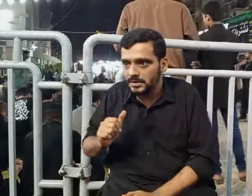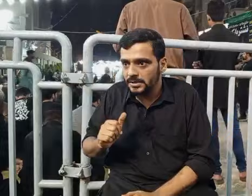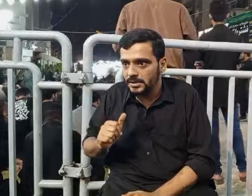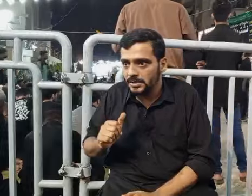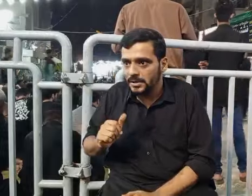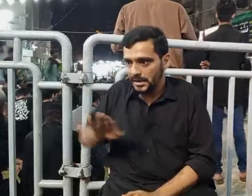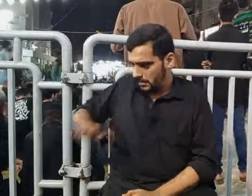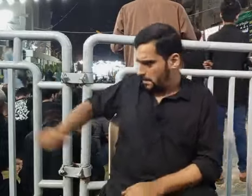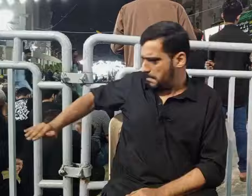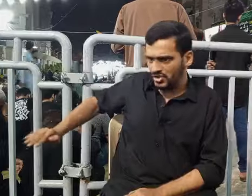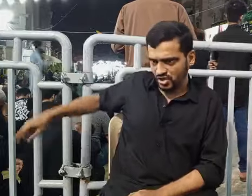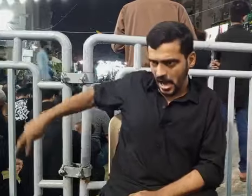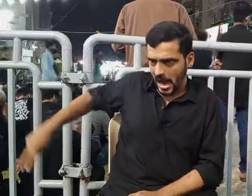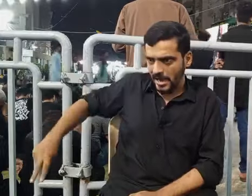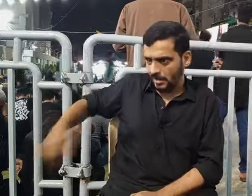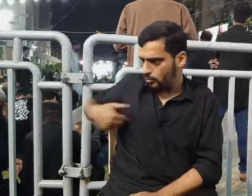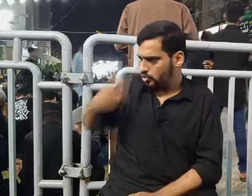اور دادا ہے حیدر کرار۔